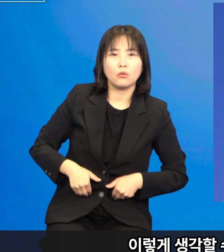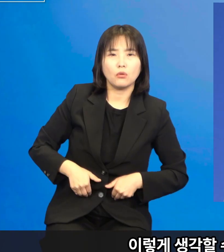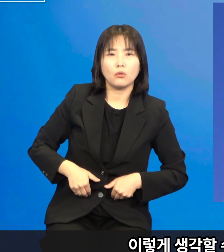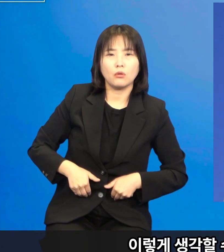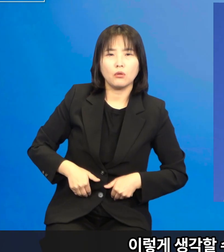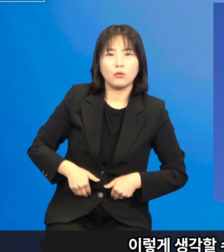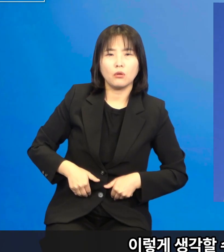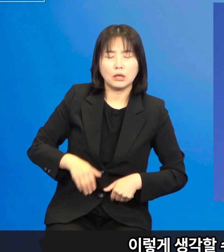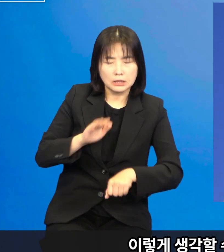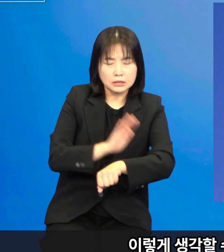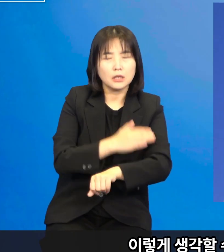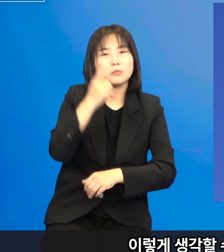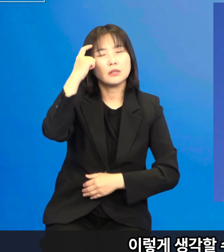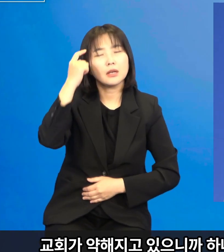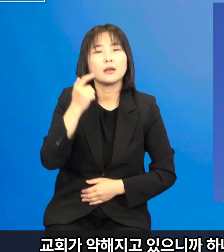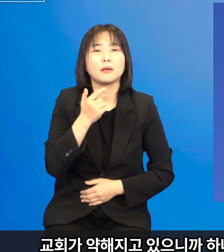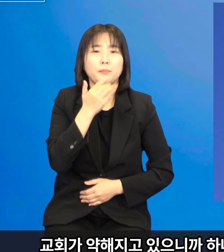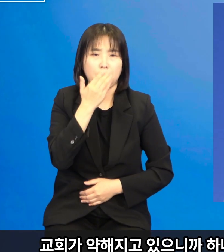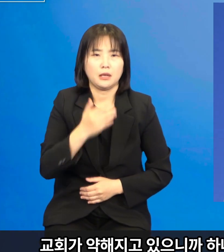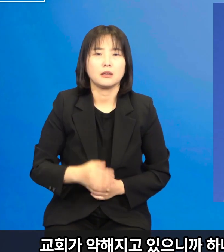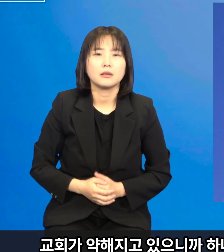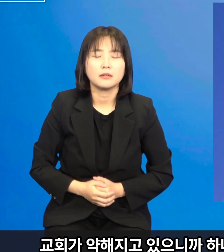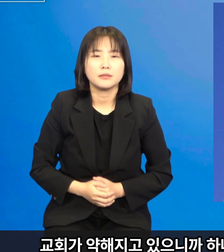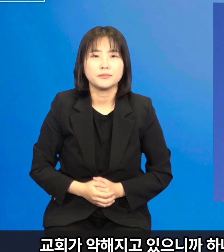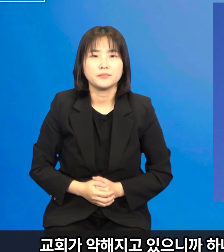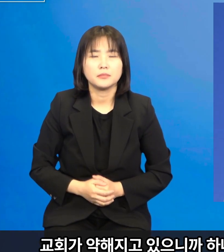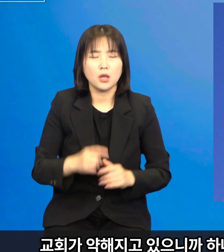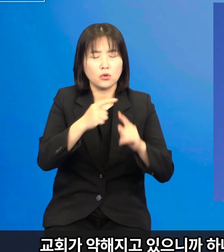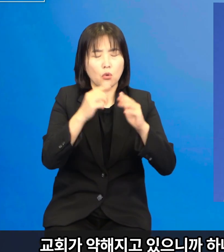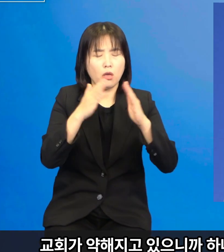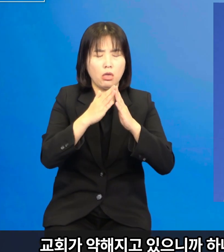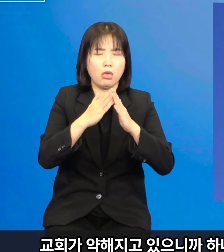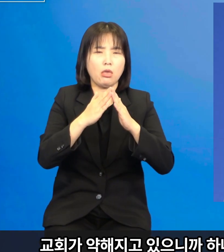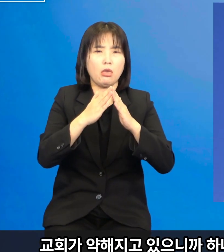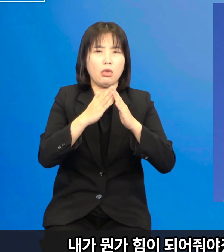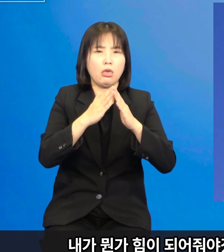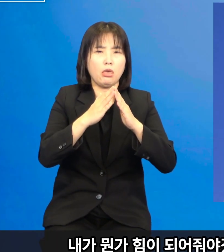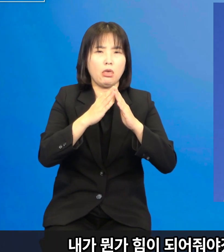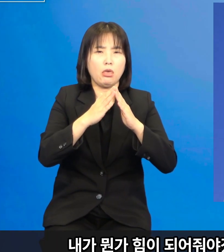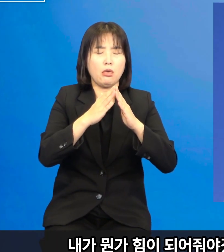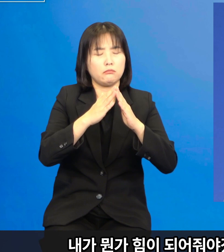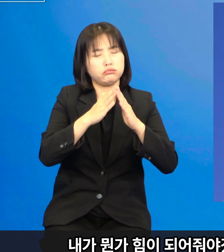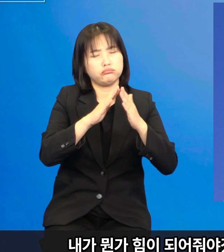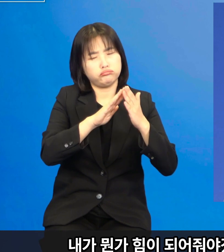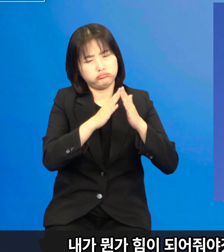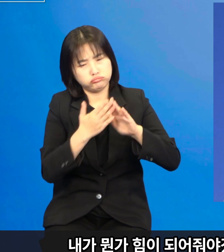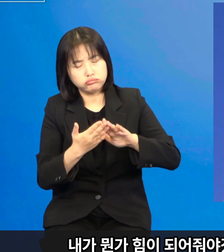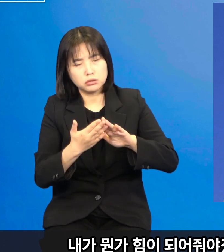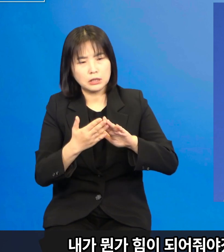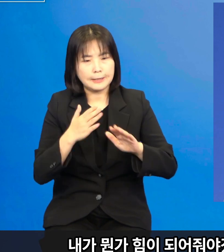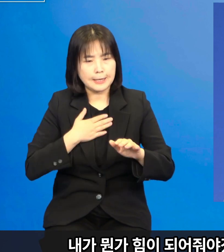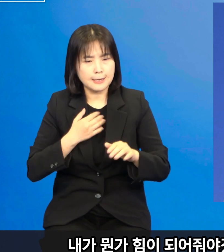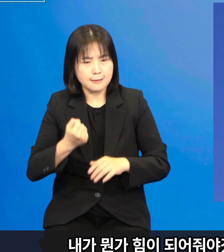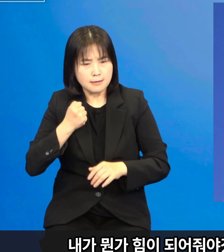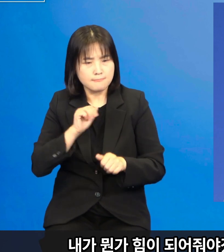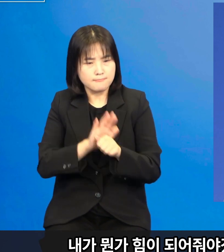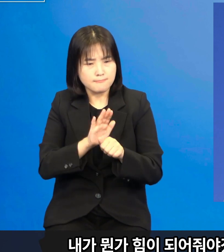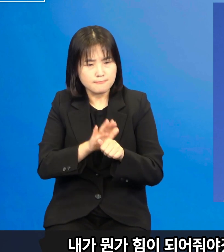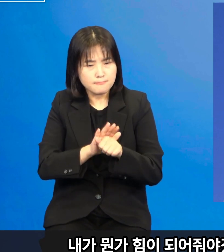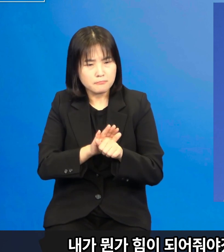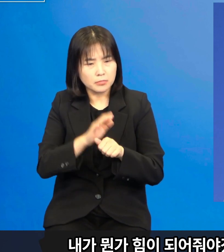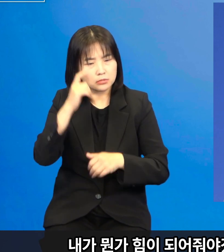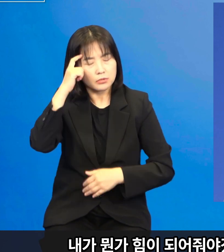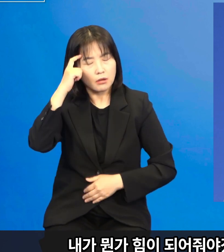생각할 수 있다는 거예요. 교회가 약해지고 있으니까, 한 나라가 약해지고 있으니까 내가 뭔가 힘이 되어줘야겠다라고 생각하는